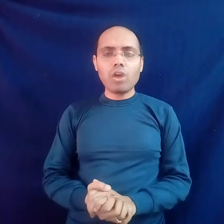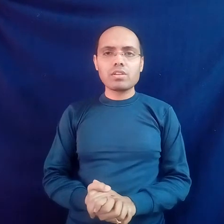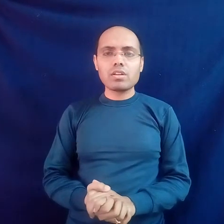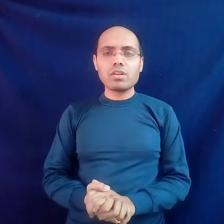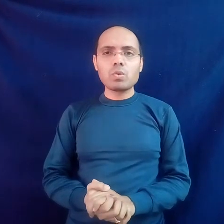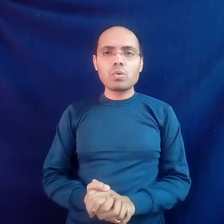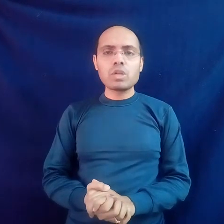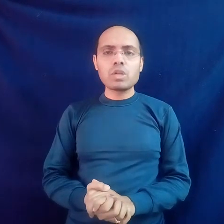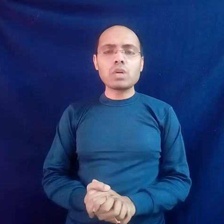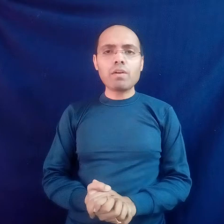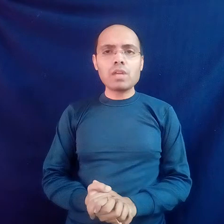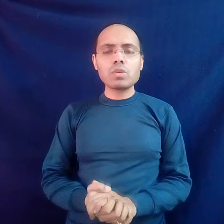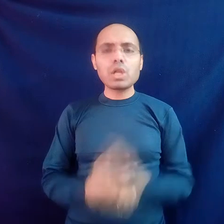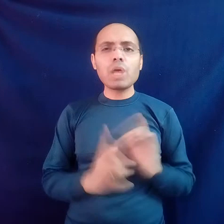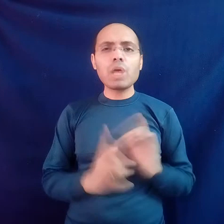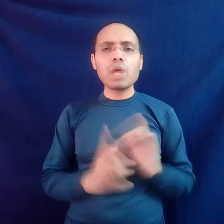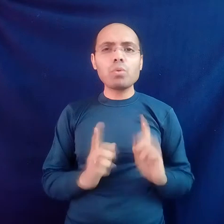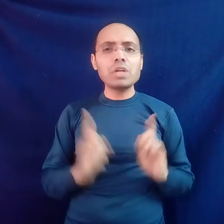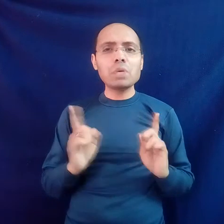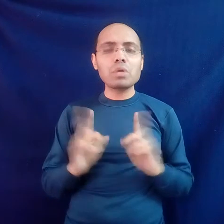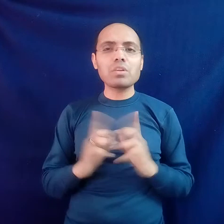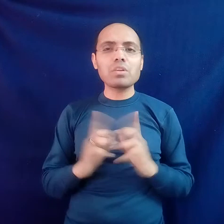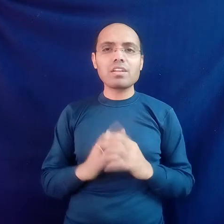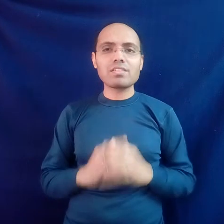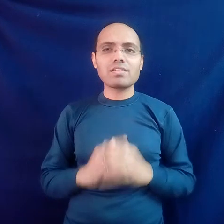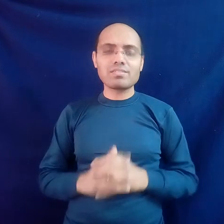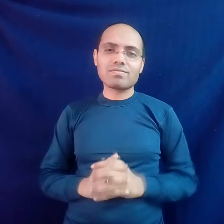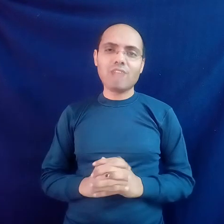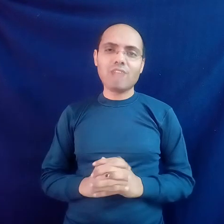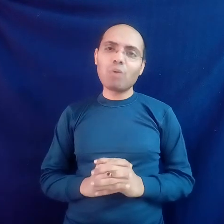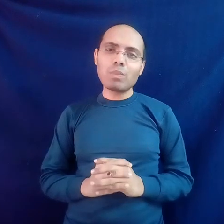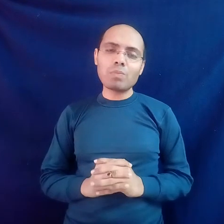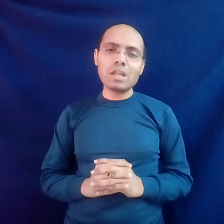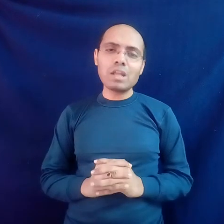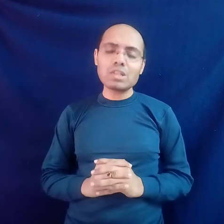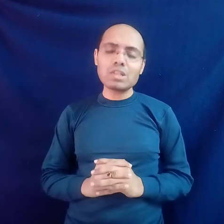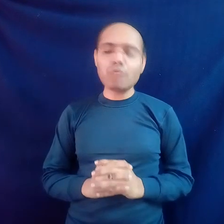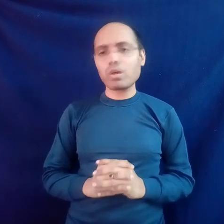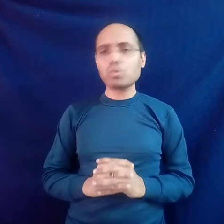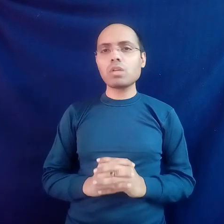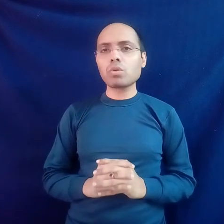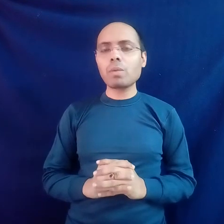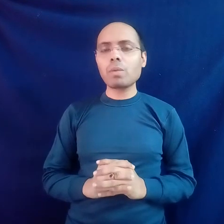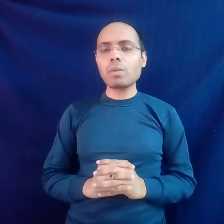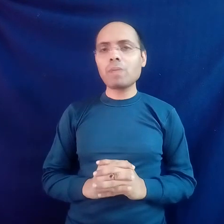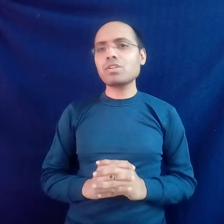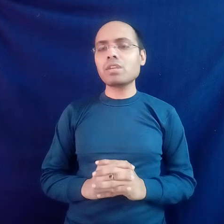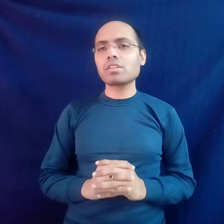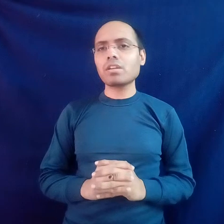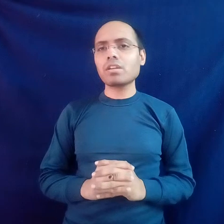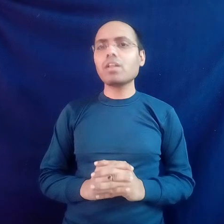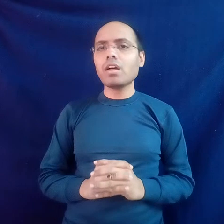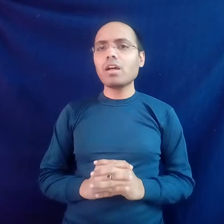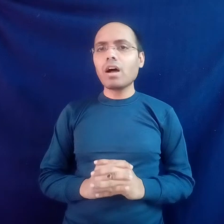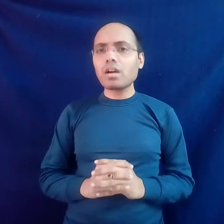और उनकी जो ट्रैवलिंग होती है वो भी डी टू डी होती है। अब वो भी स्पीड इतनी फास्ट होती है दोस्तों, आप इमेजिन नहीं कर सकते।